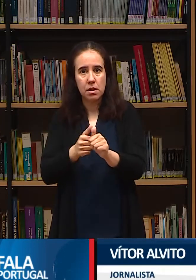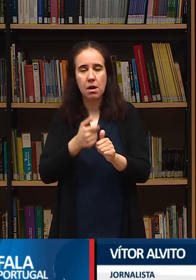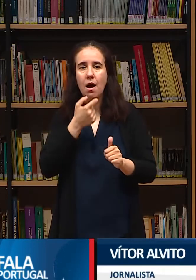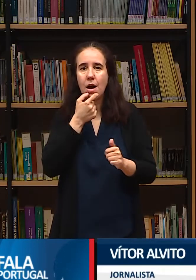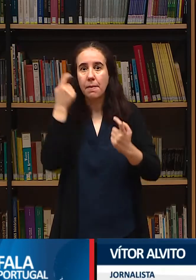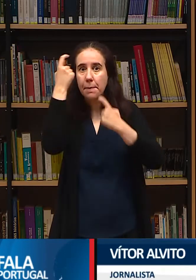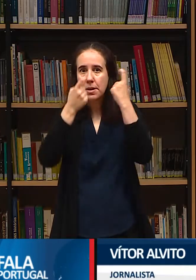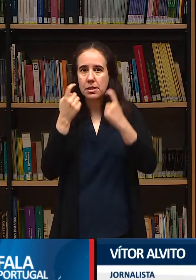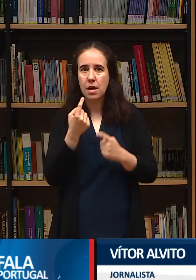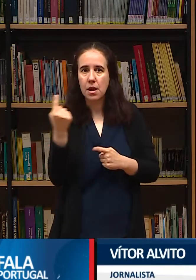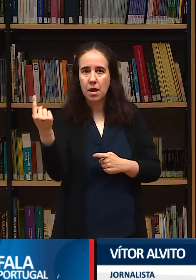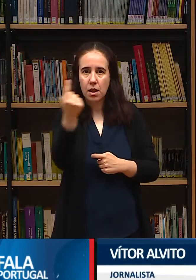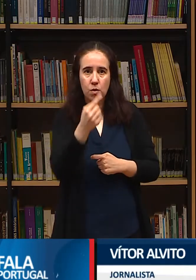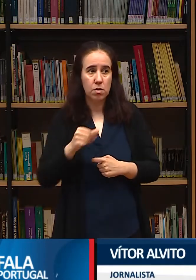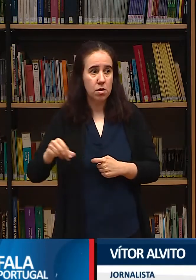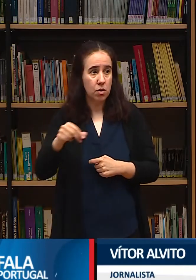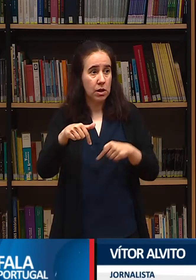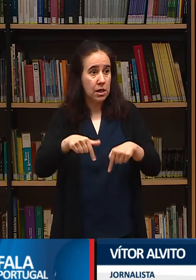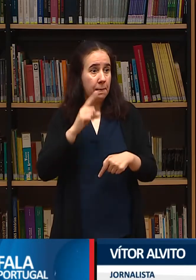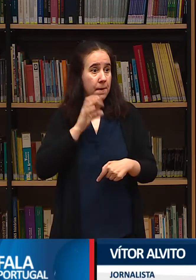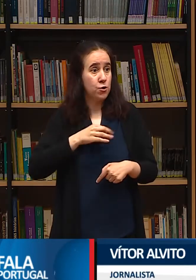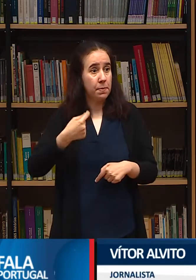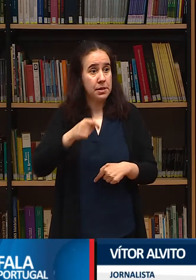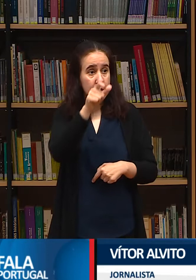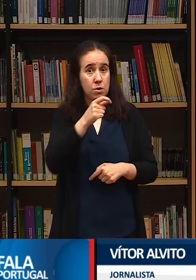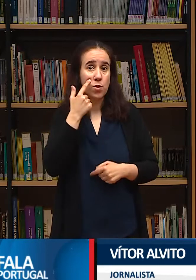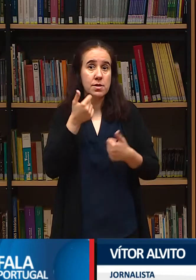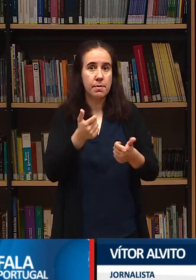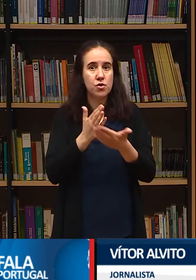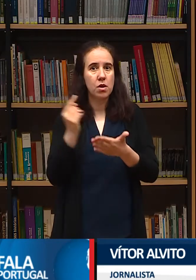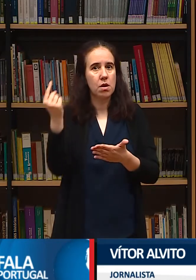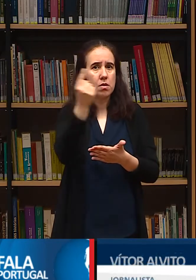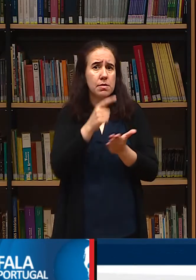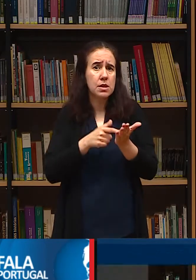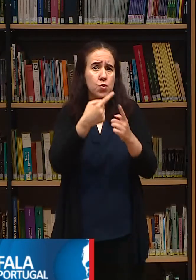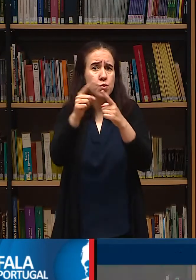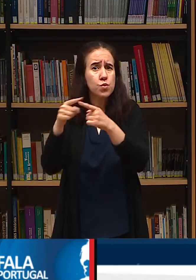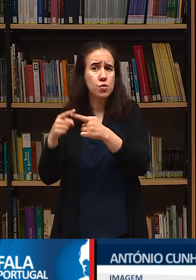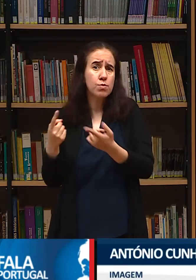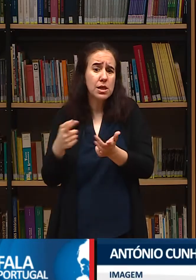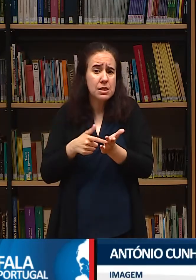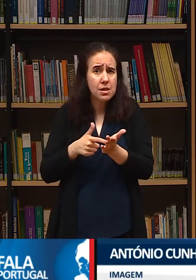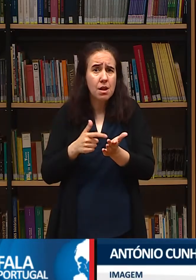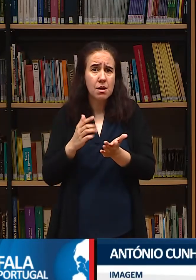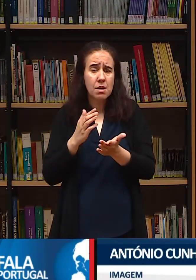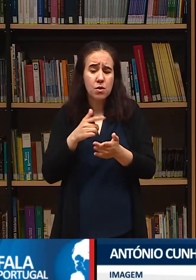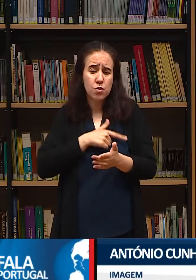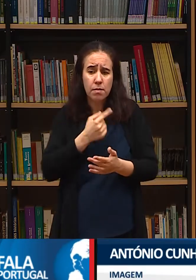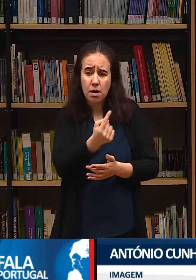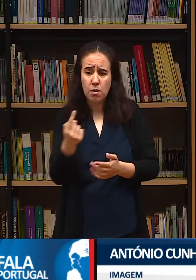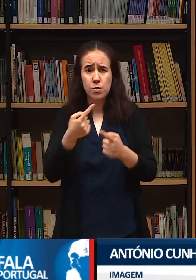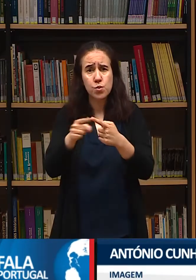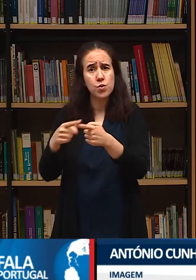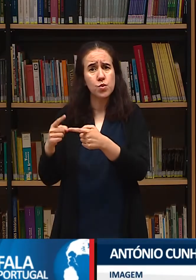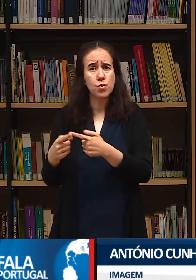ser pensado para cada um dos territórios, e aqui a Sra. Presidente conhece bem, em cada uma das escolas as necessidades são diferentes, porque as necessidades de cada uma das turmas são